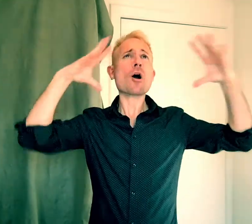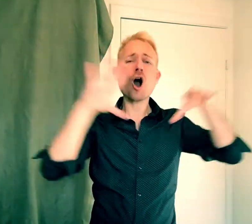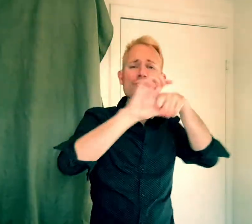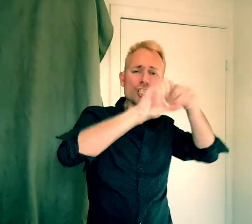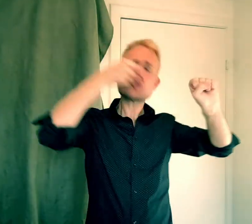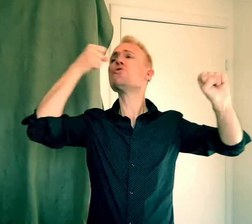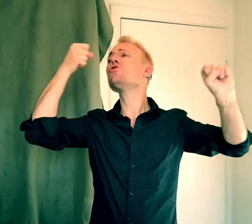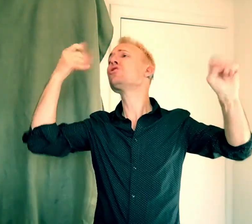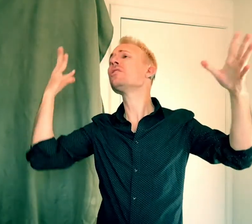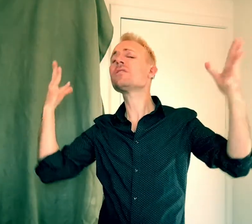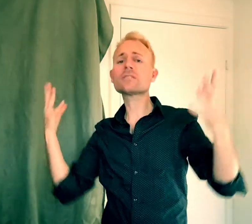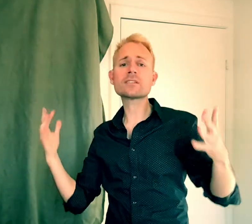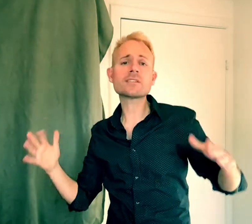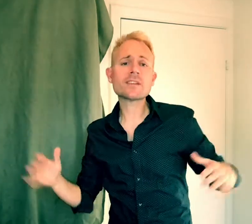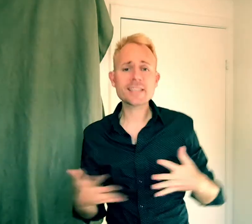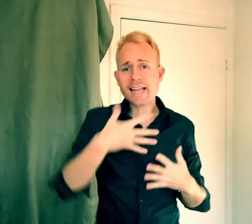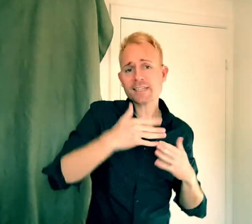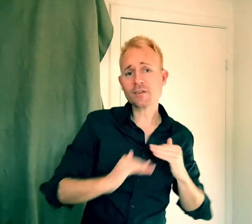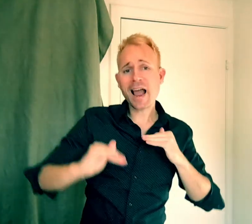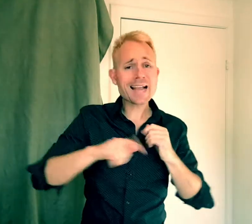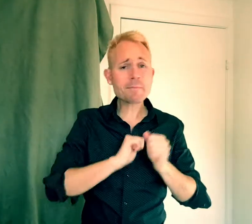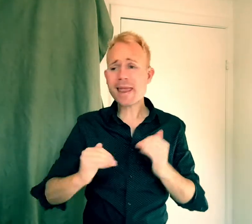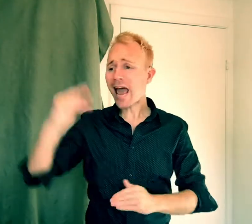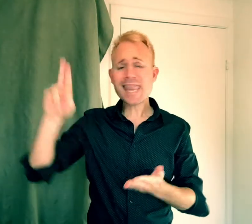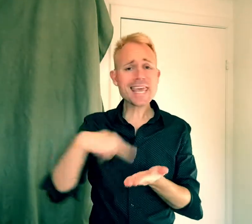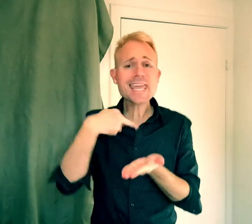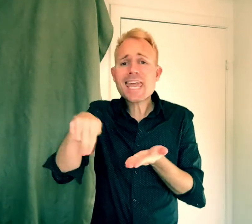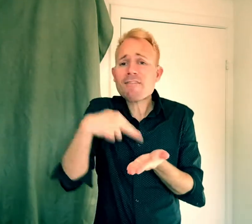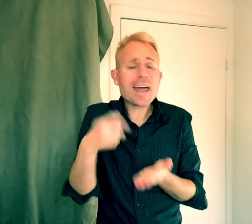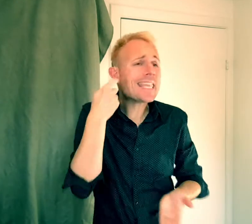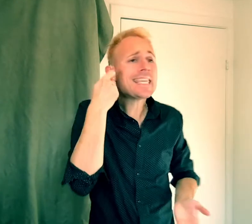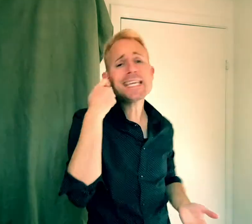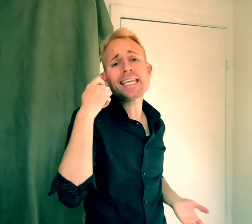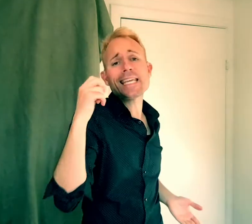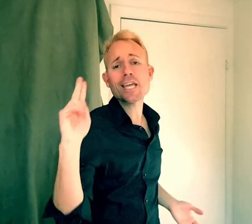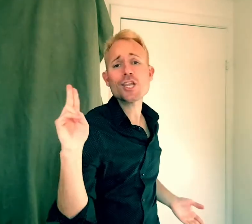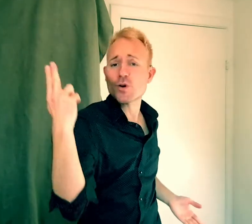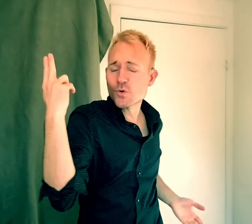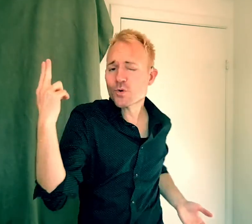fører i to. dansk, dansk, det bliver altid mere livende end lige nu.